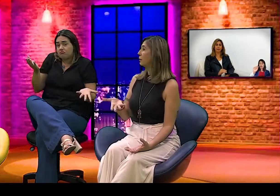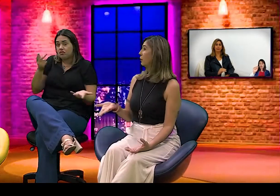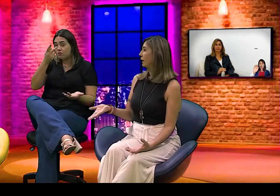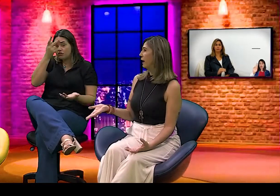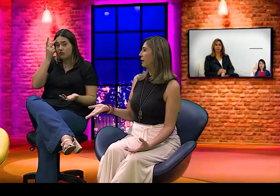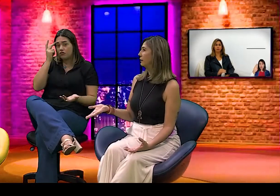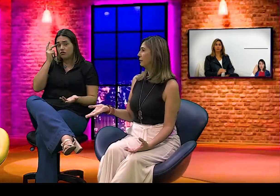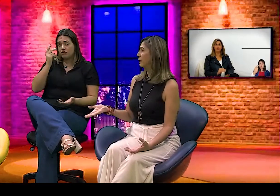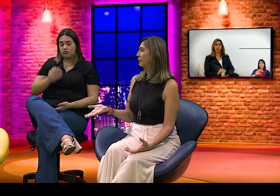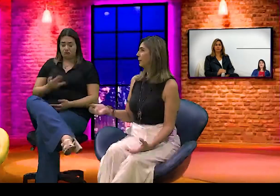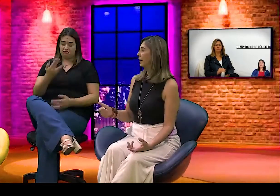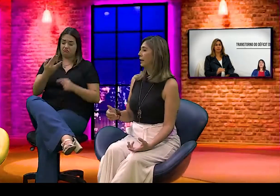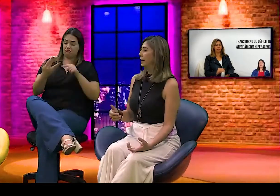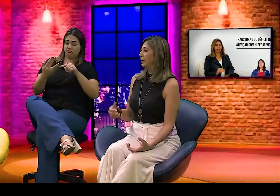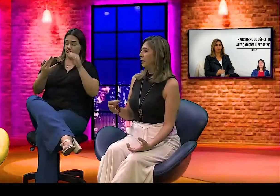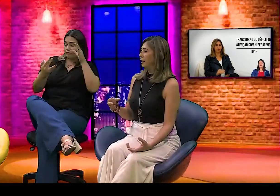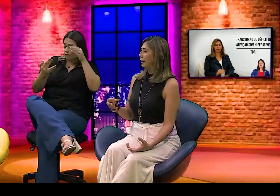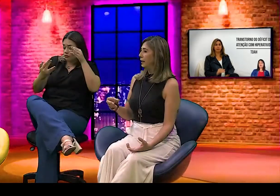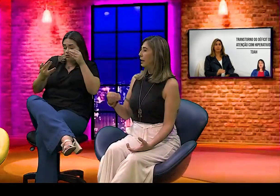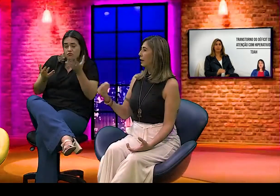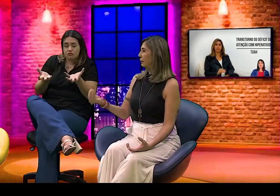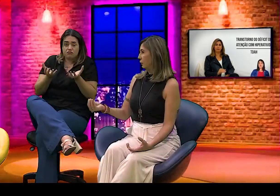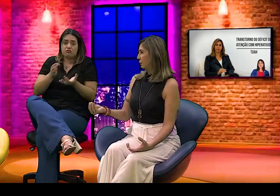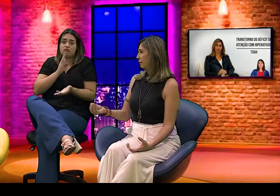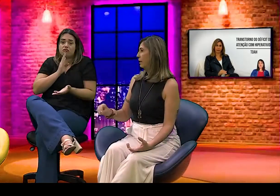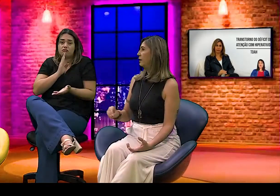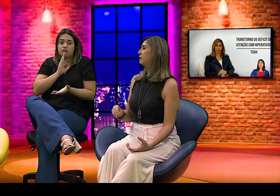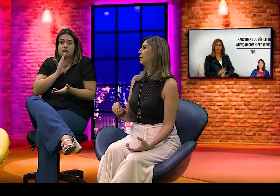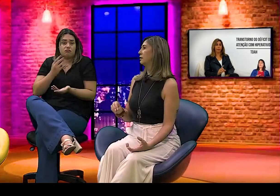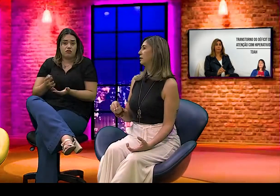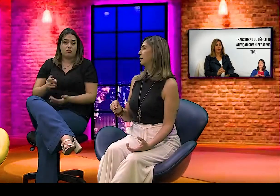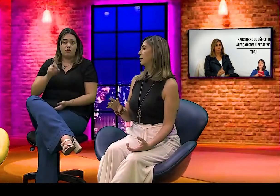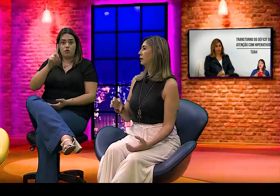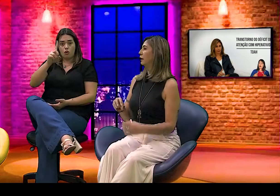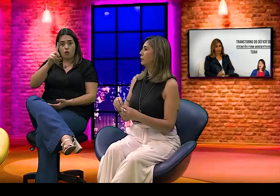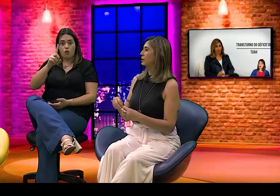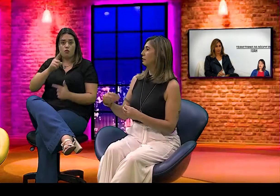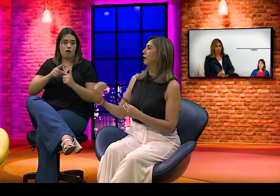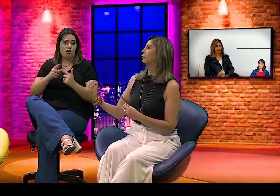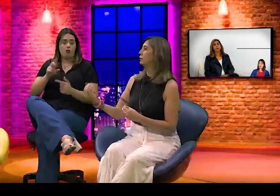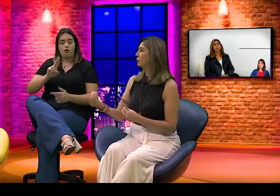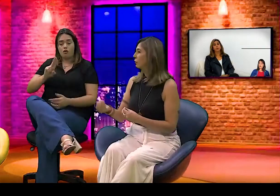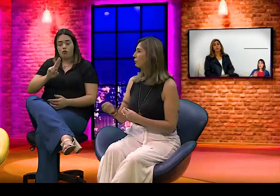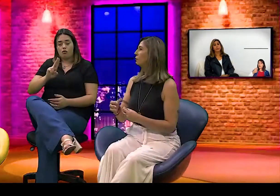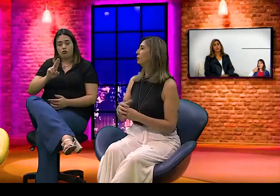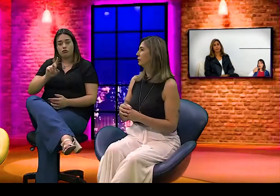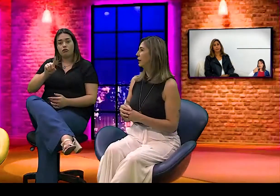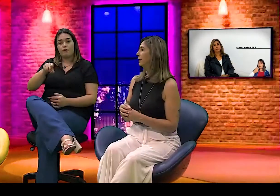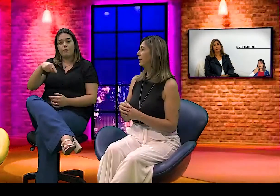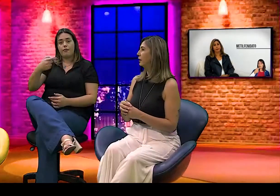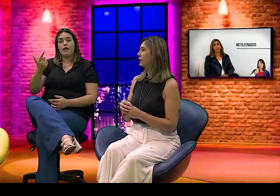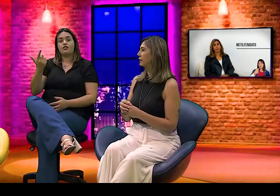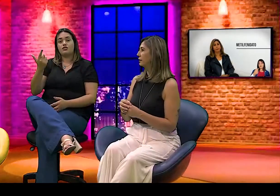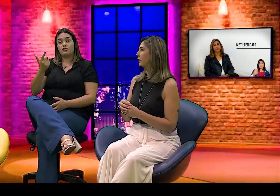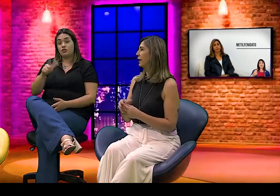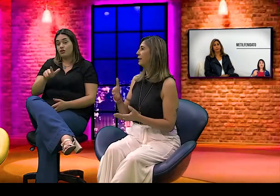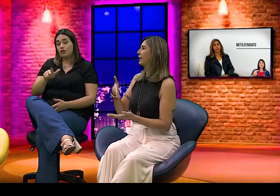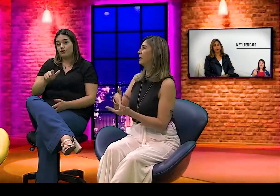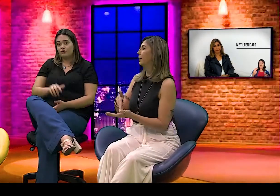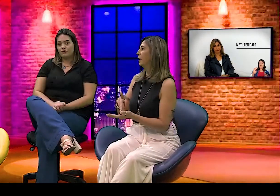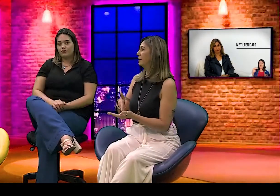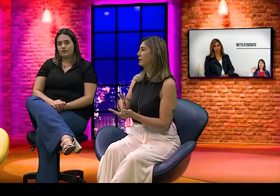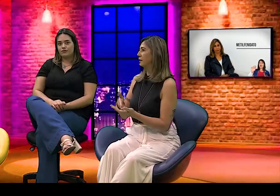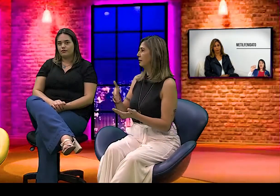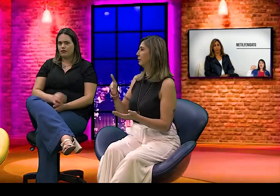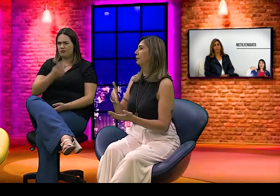eu quero saber como é que é, né? E aí ela usa uma vez, e aí depois ela vai lá, usa de novo, né? Ninguém já entra